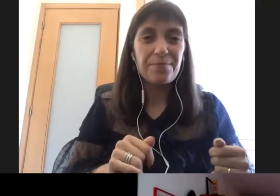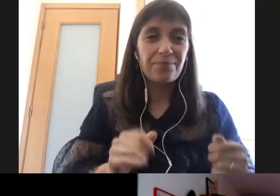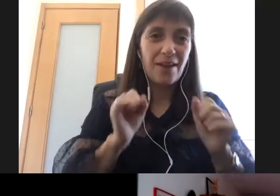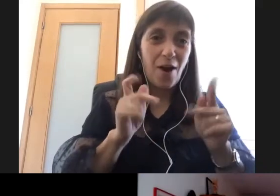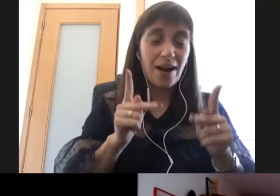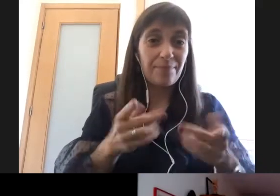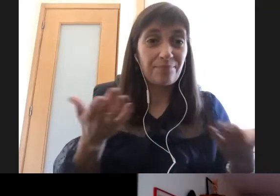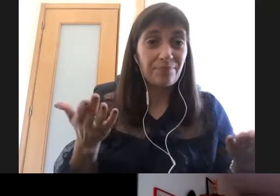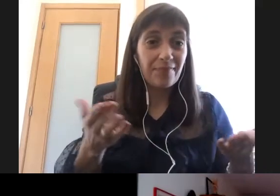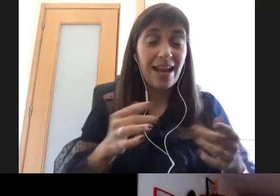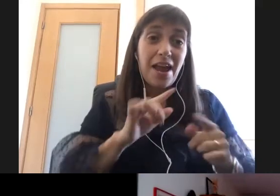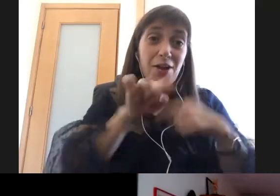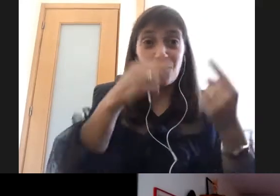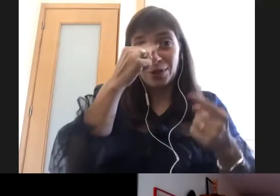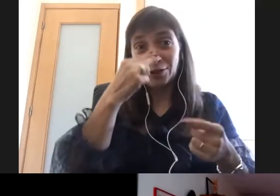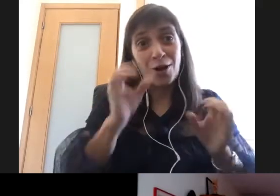Até quem não tem história, não